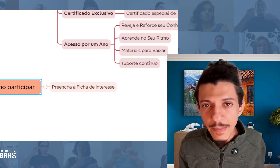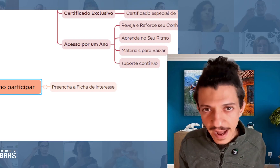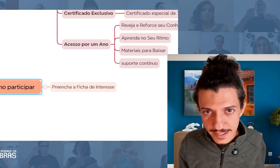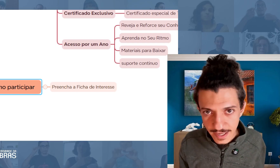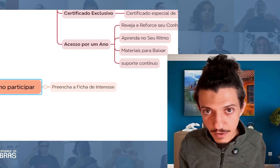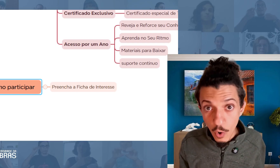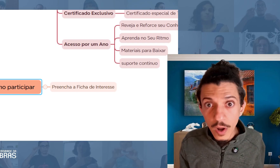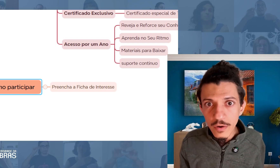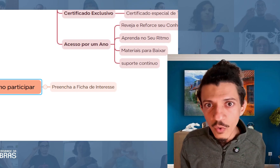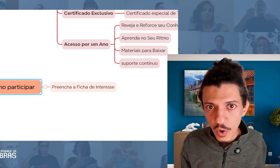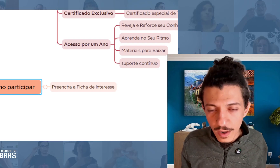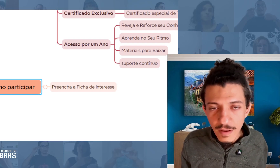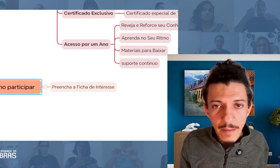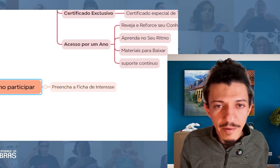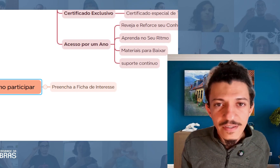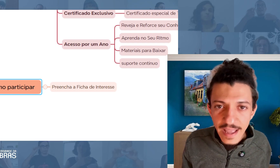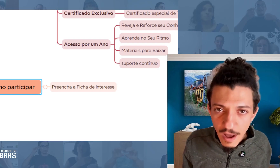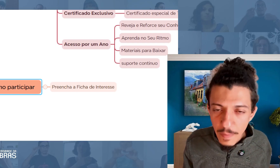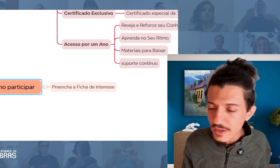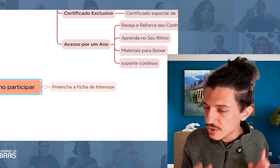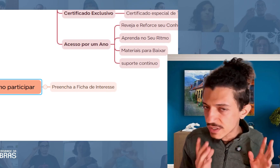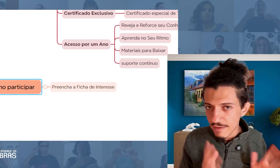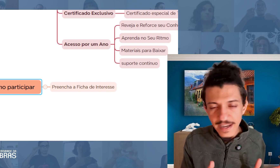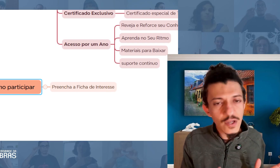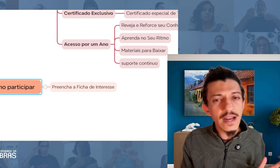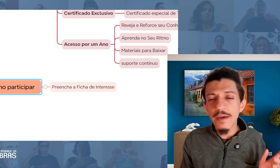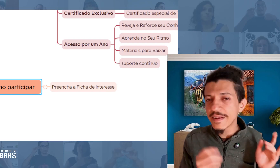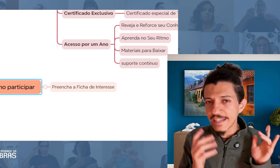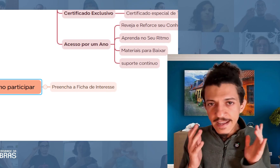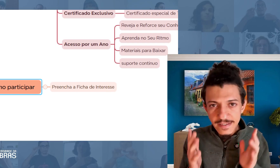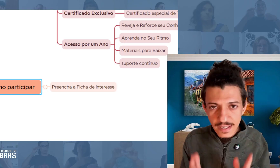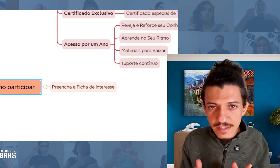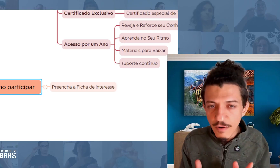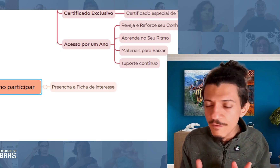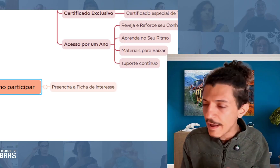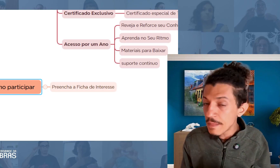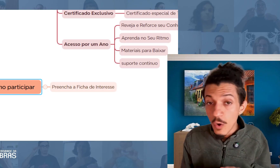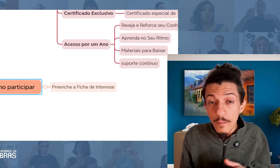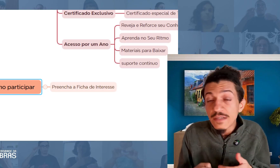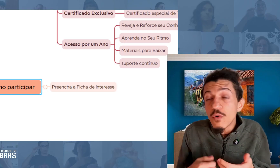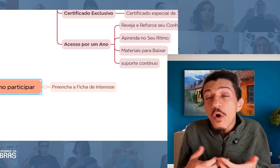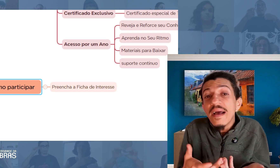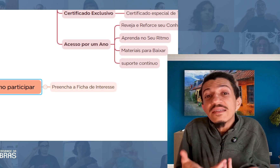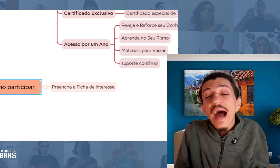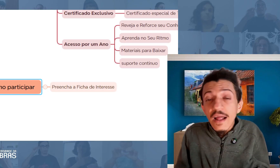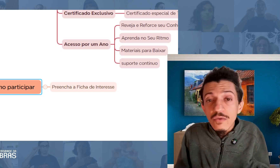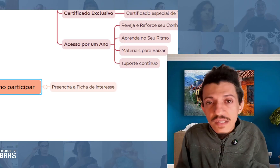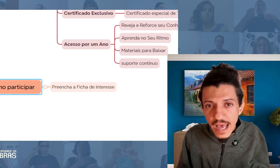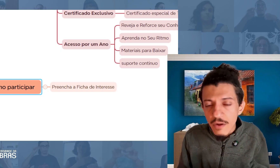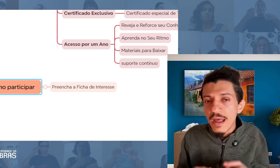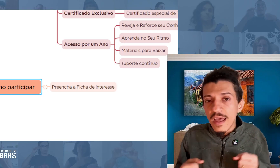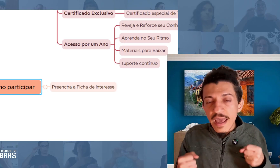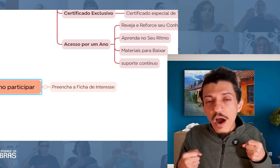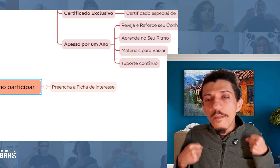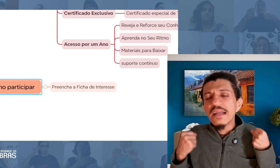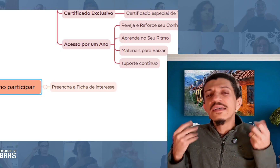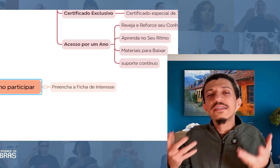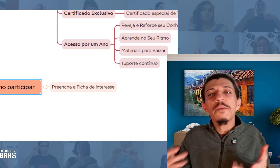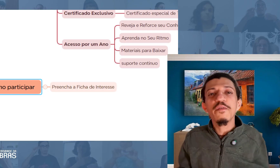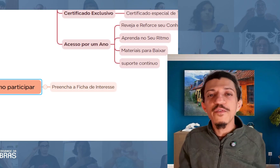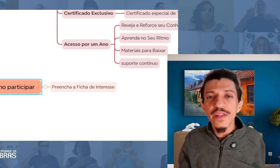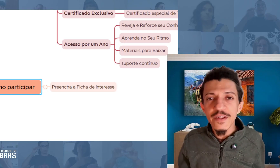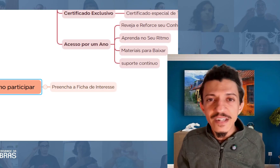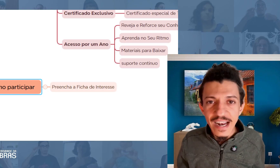na Prática, olho no olho, para você realmente destravar sua Libras, se desenvolver, ou mesmo começar do zero e realmente